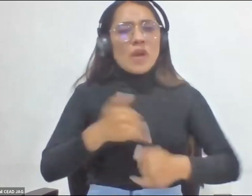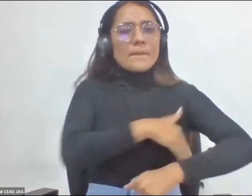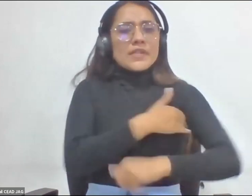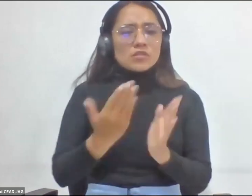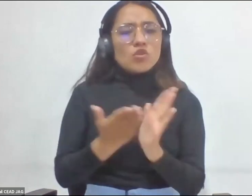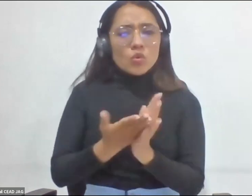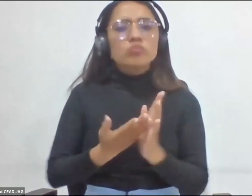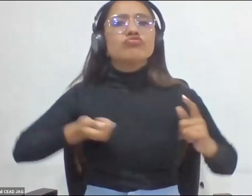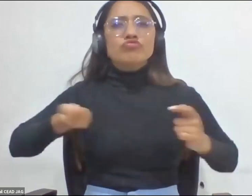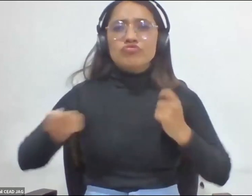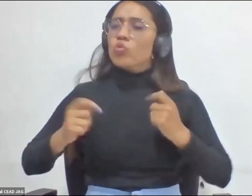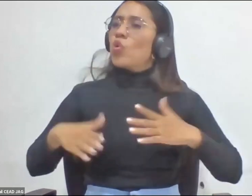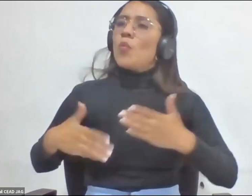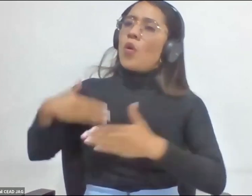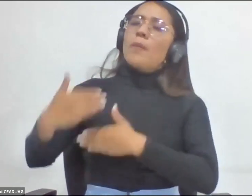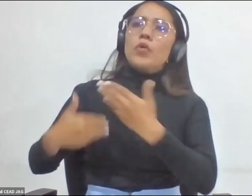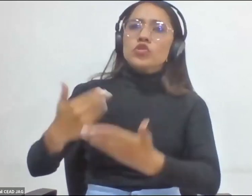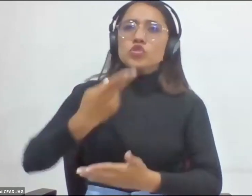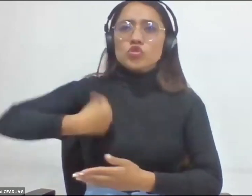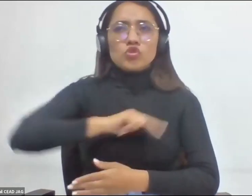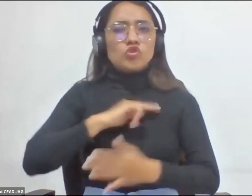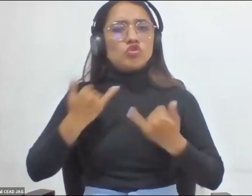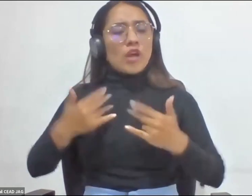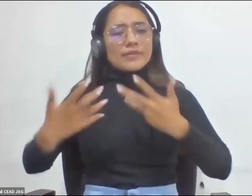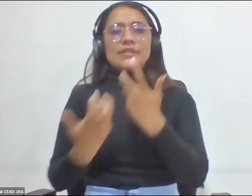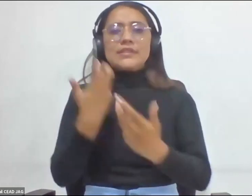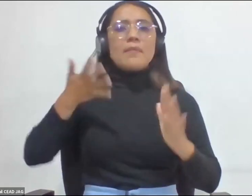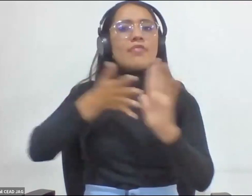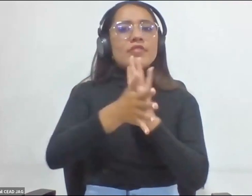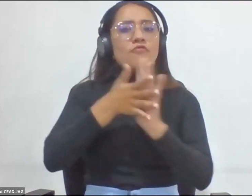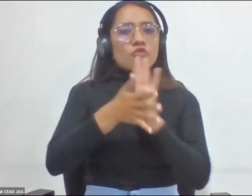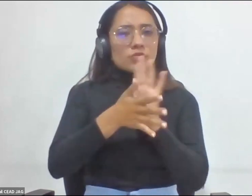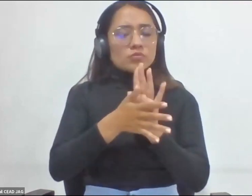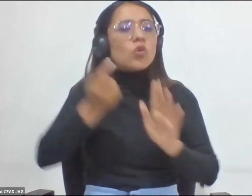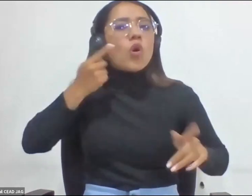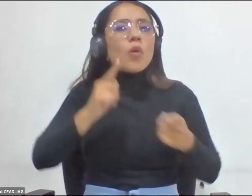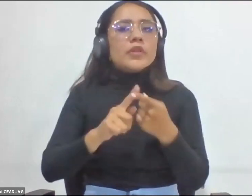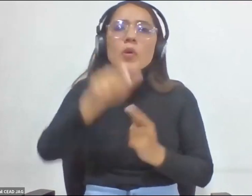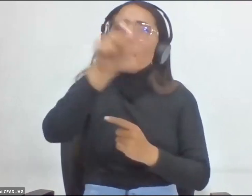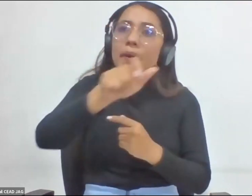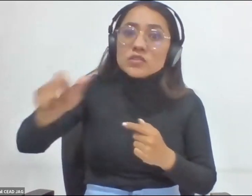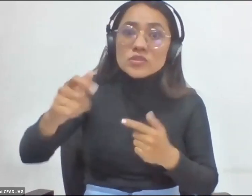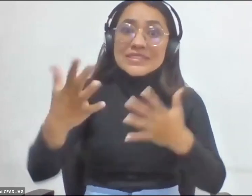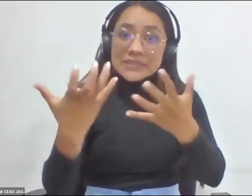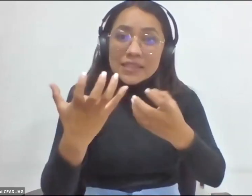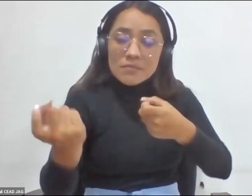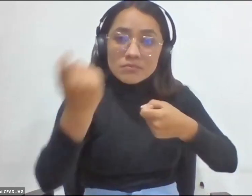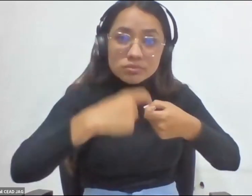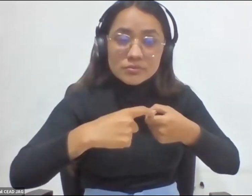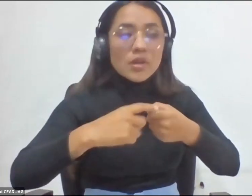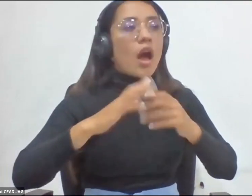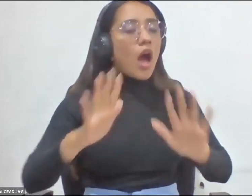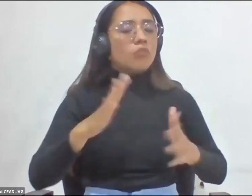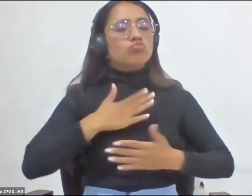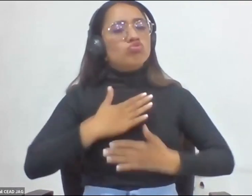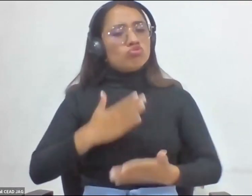primero disponemos nuestro sistema de información con el fin de que nuestros aspirantes puedan registrar la